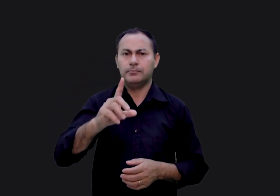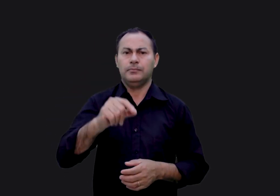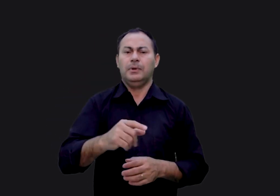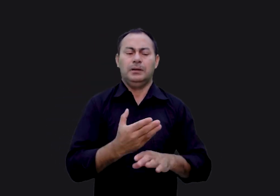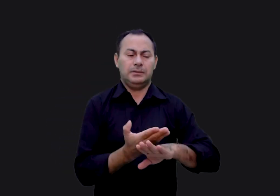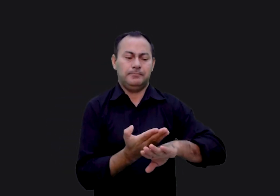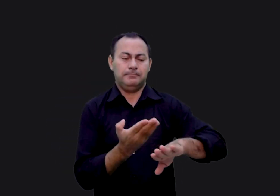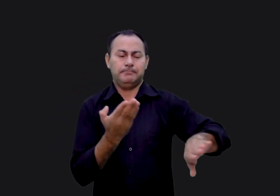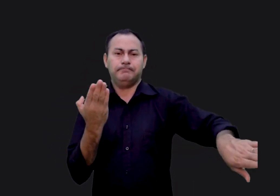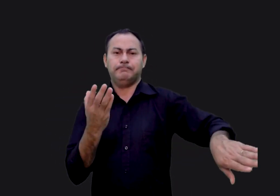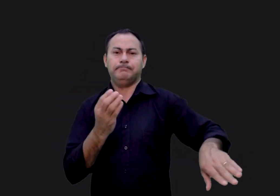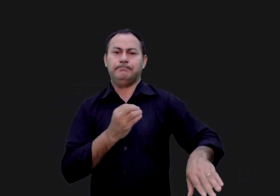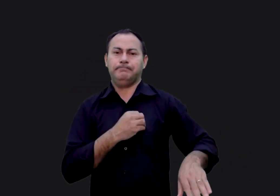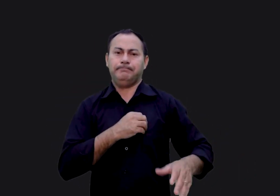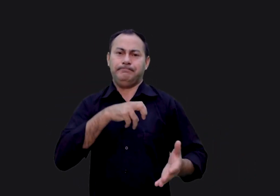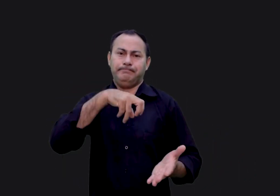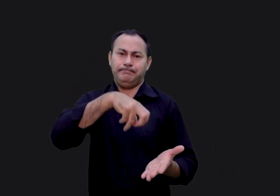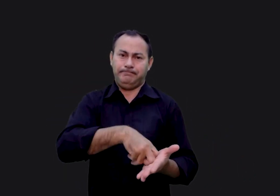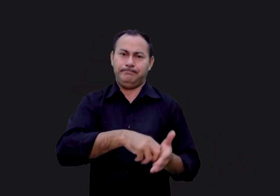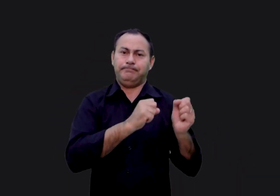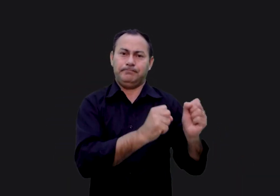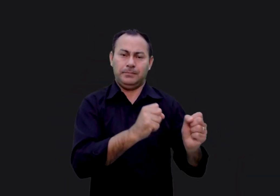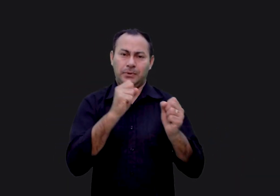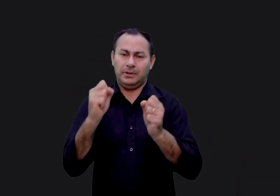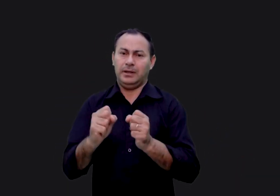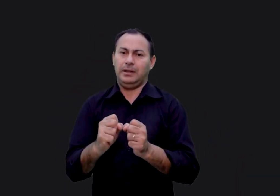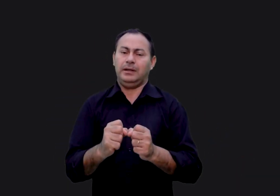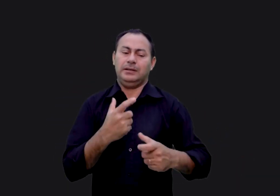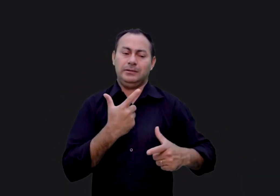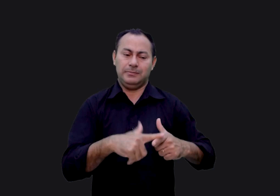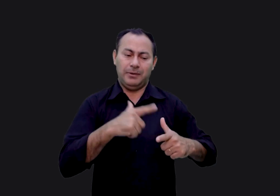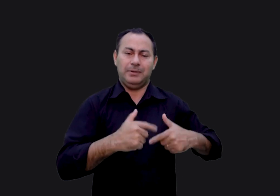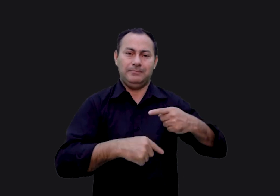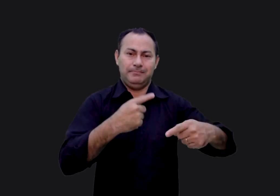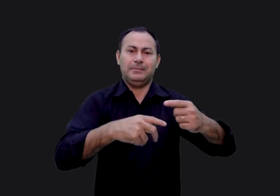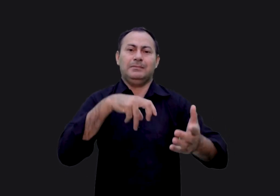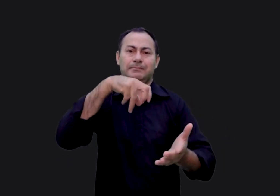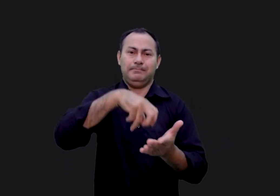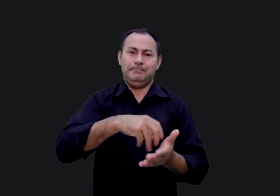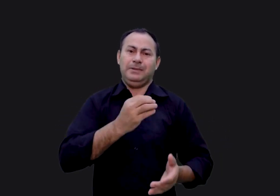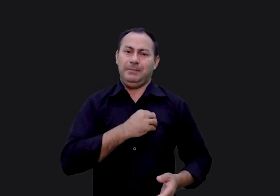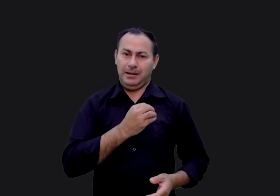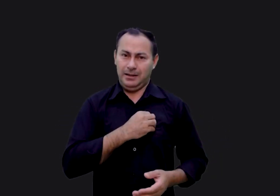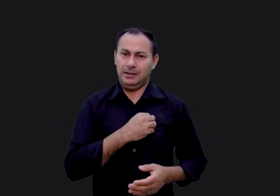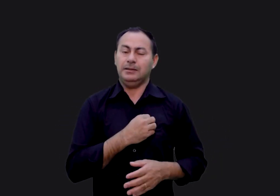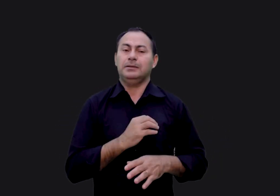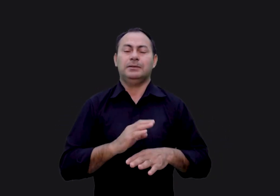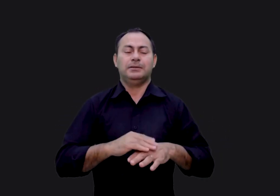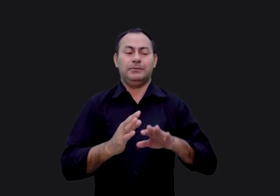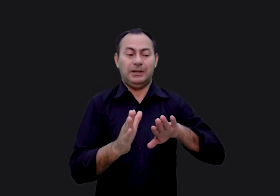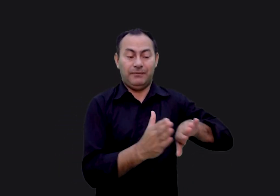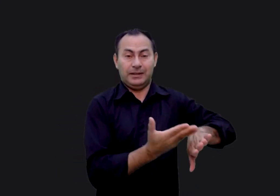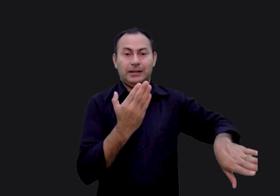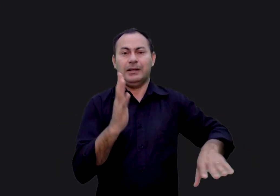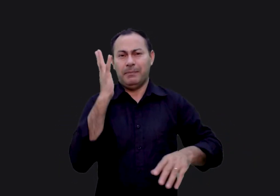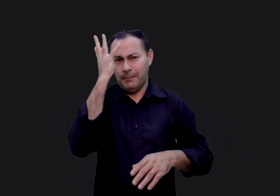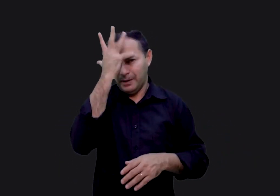é ficar longe do castigo, do poder e do preço do pecado. Essa é a mais bela história. Não